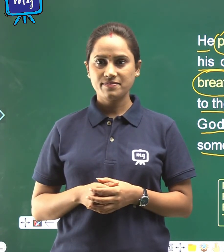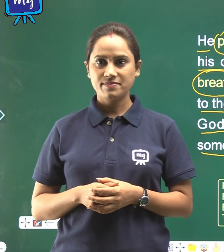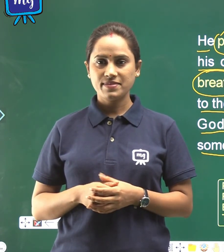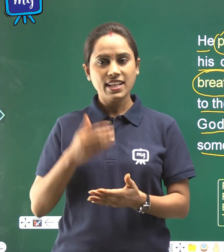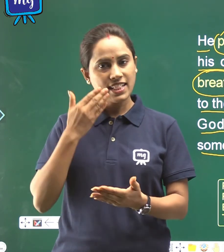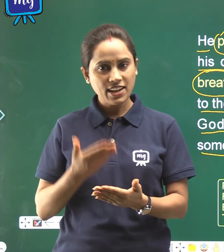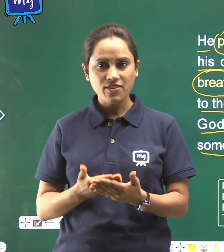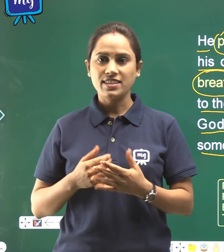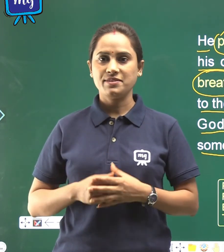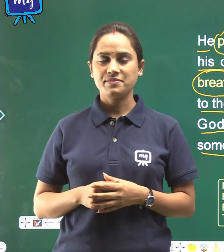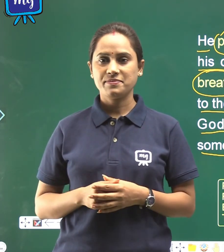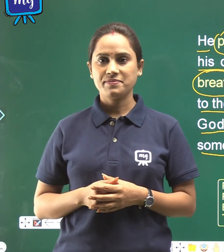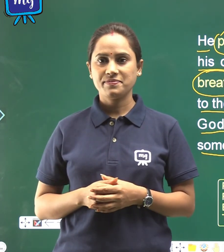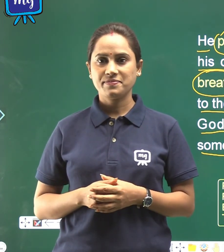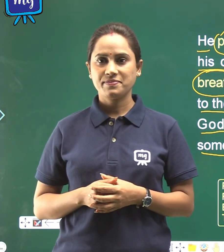धन्यवाद देना.